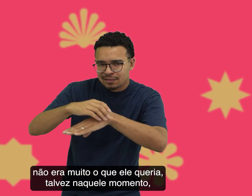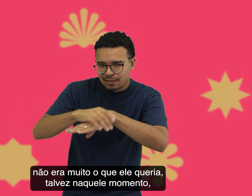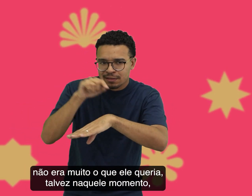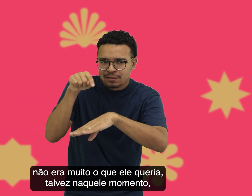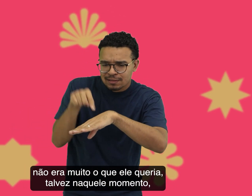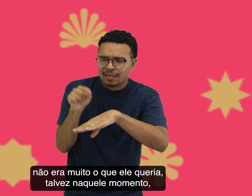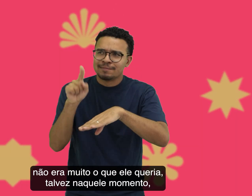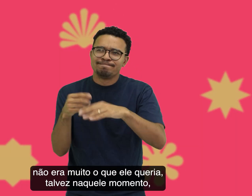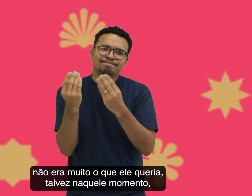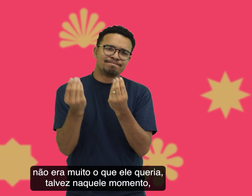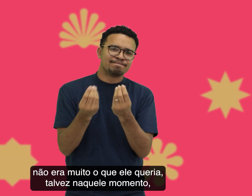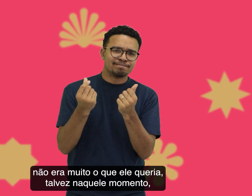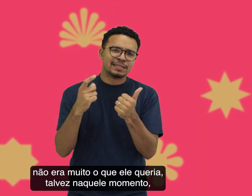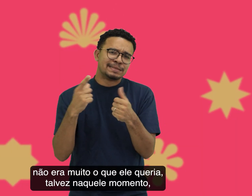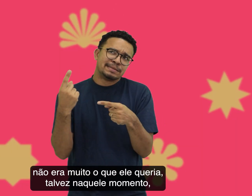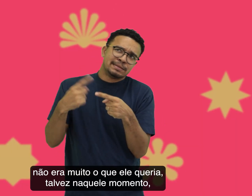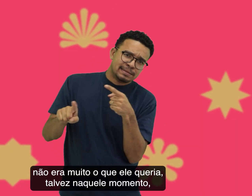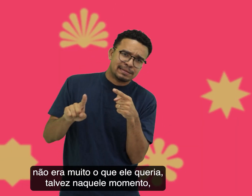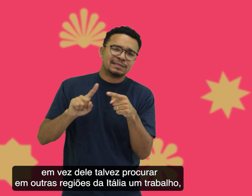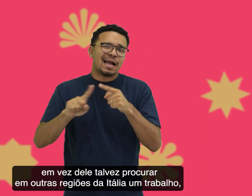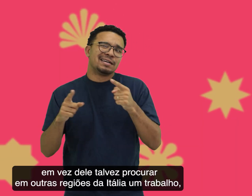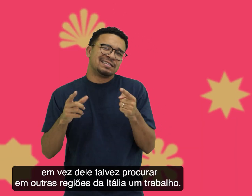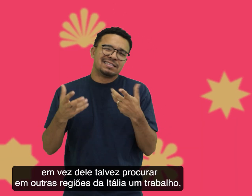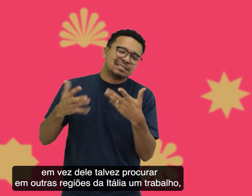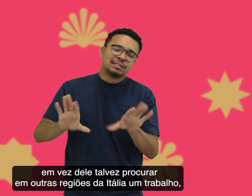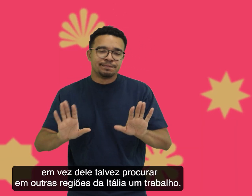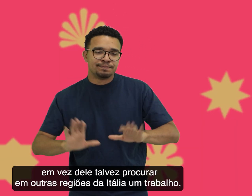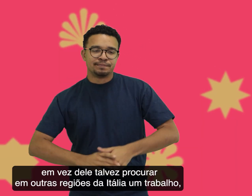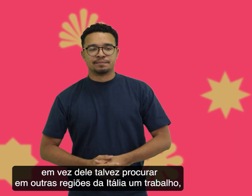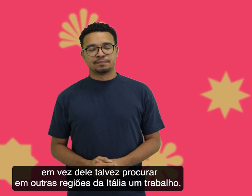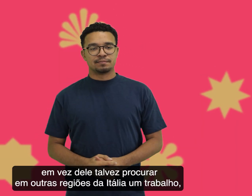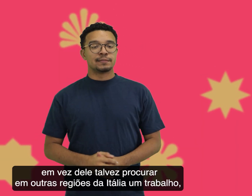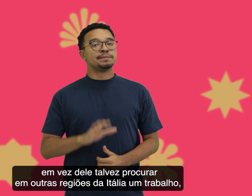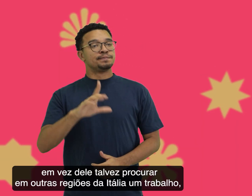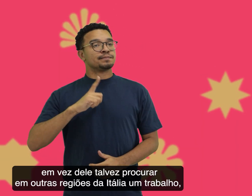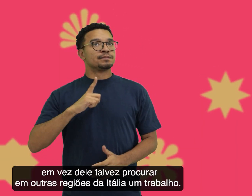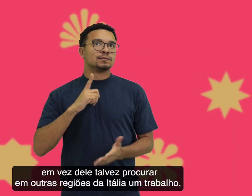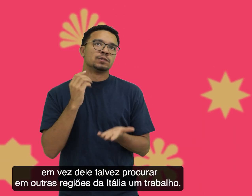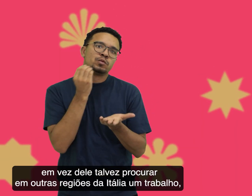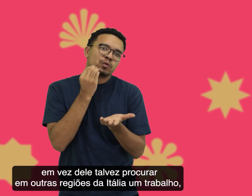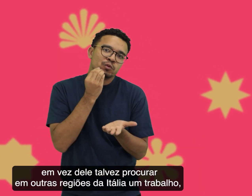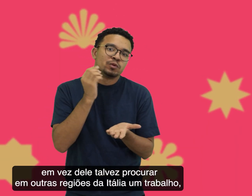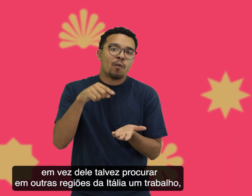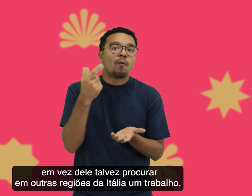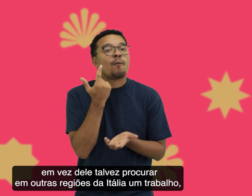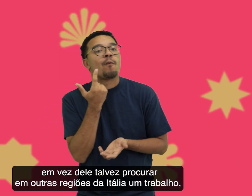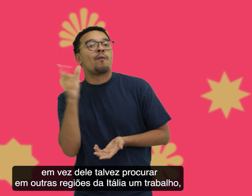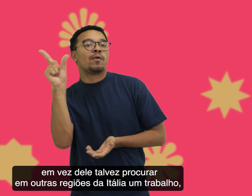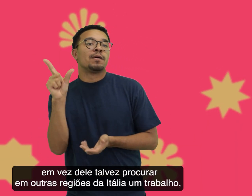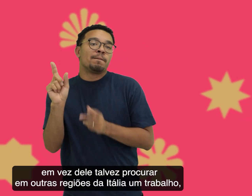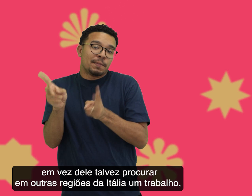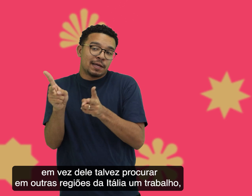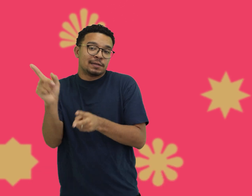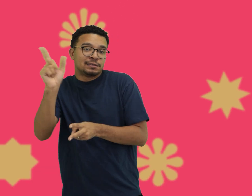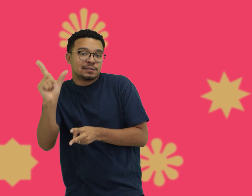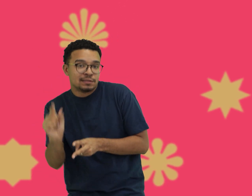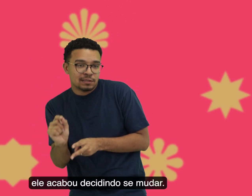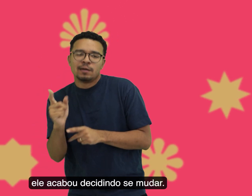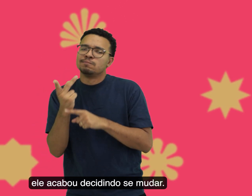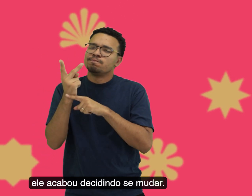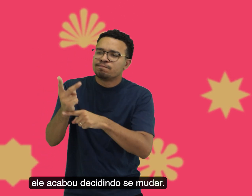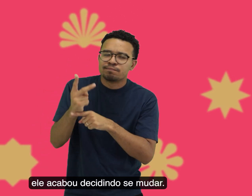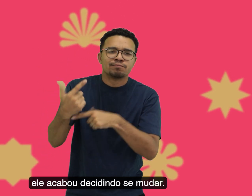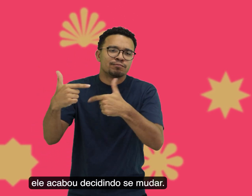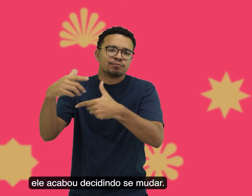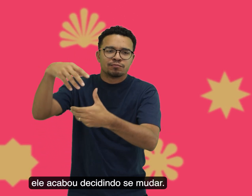calçados, não era muito o que ele queria, talvez, naquele momento. Em vez dele, talvez, procurar em outras regiões da Itália um